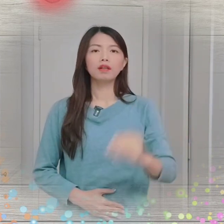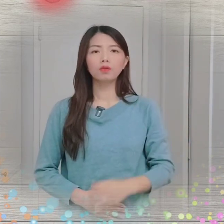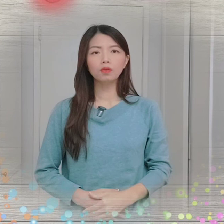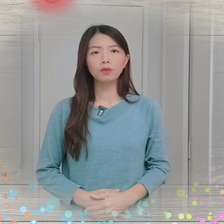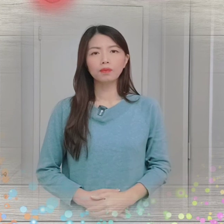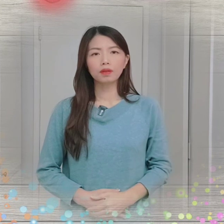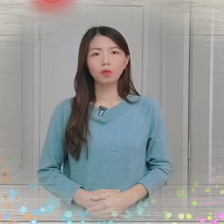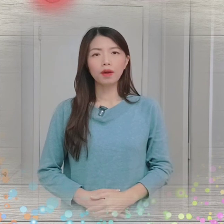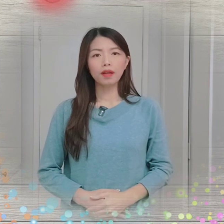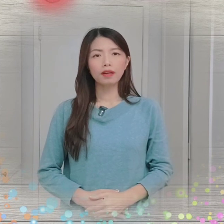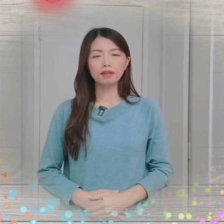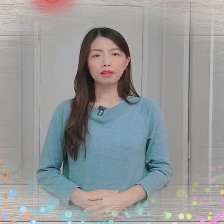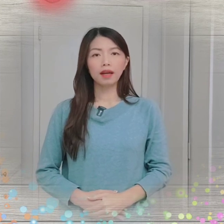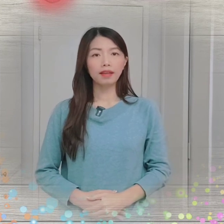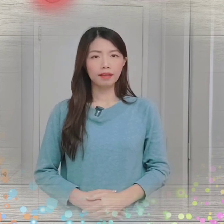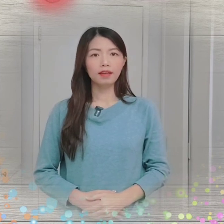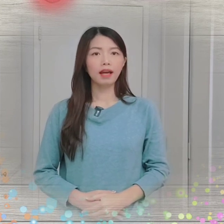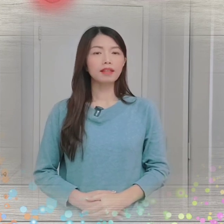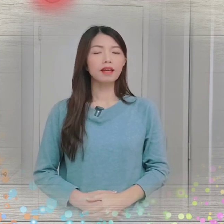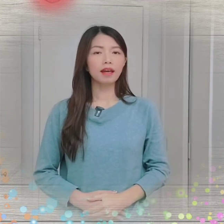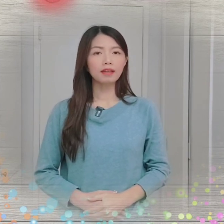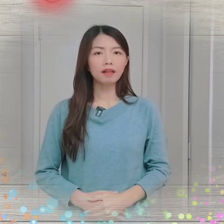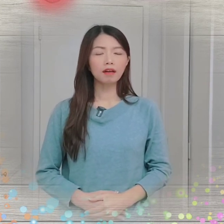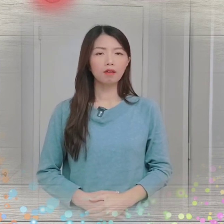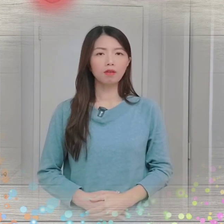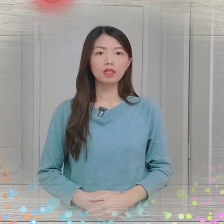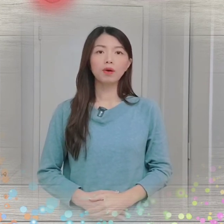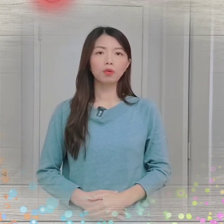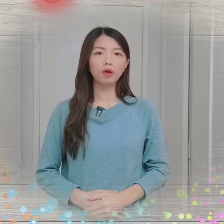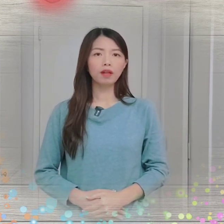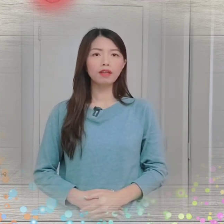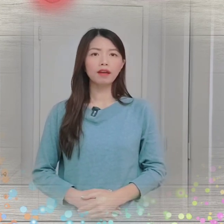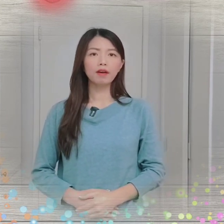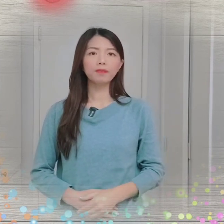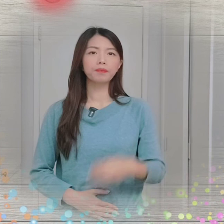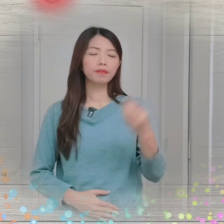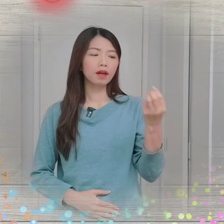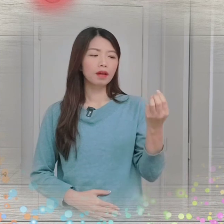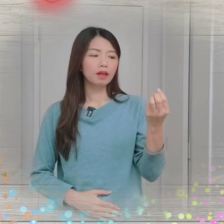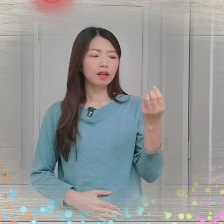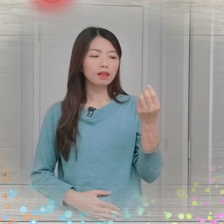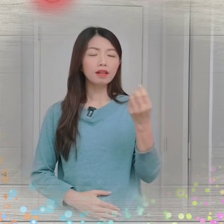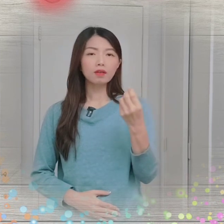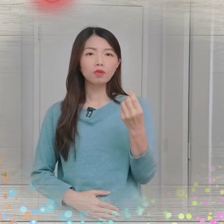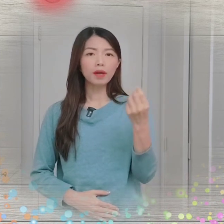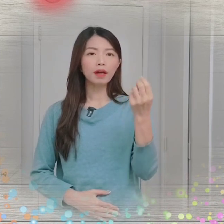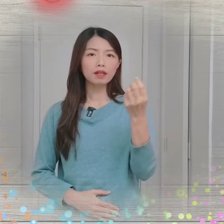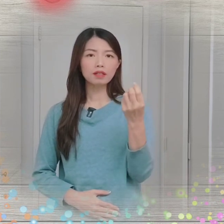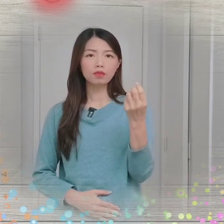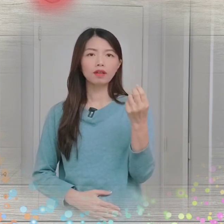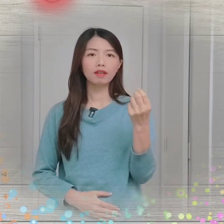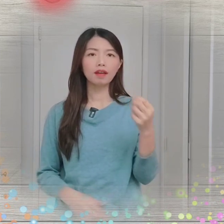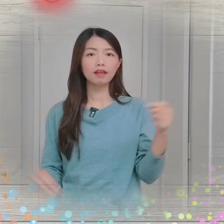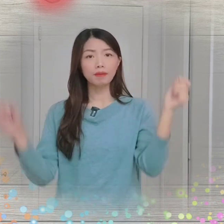그리고 노엘의 그 N 약자 N을 지화로 표현을 했는데요. 이게 살짝 조금